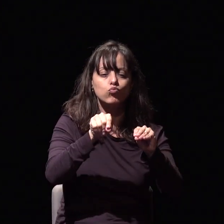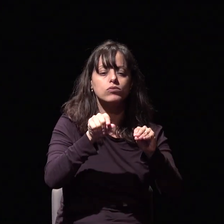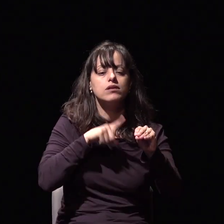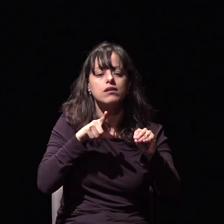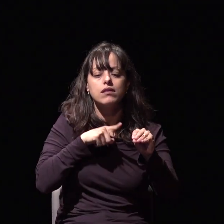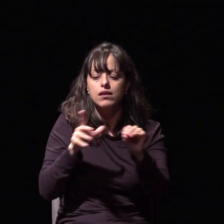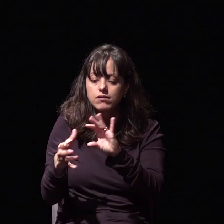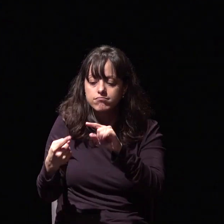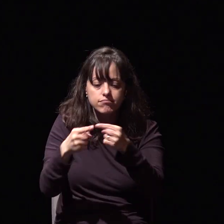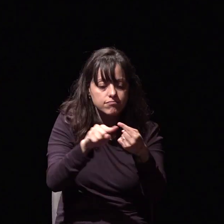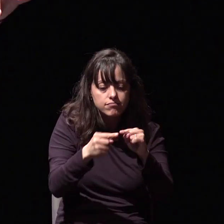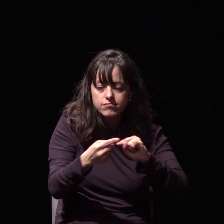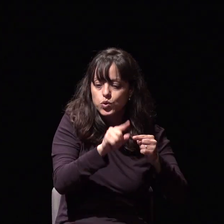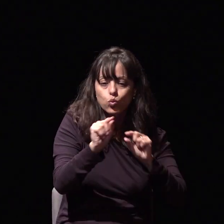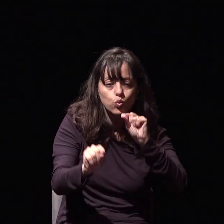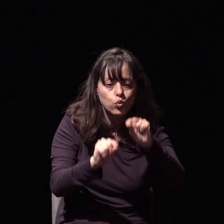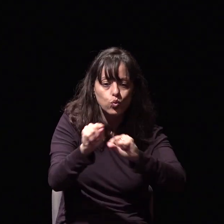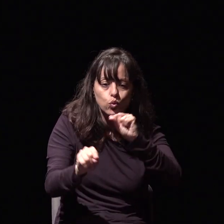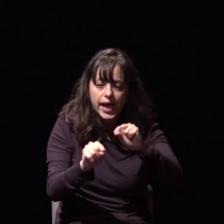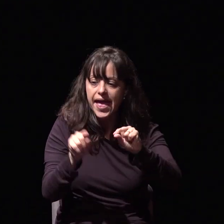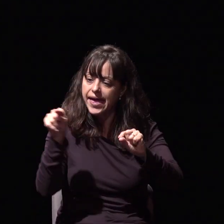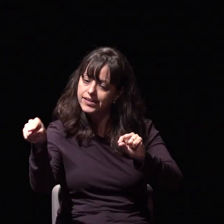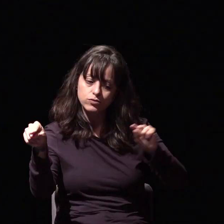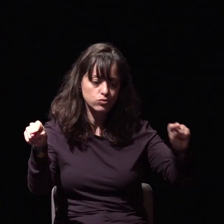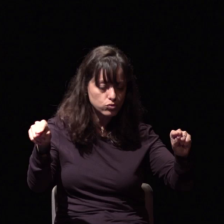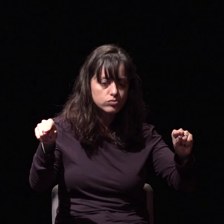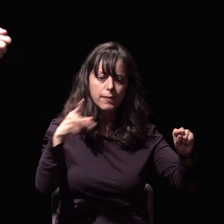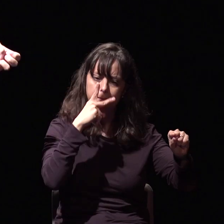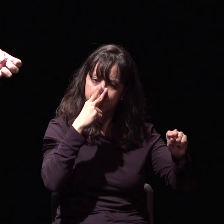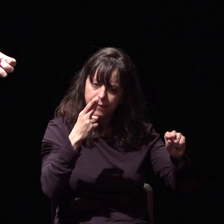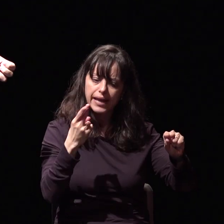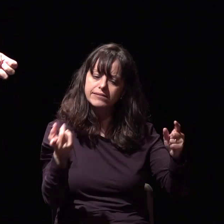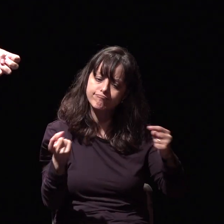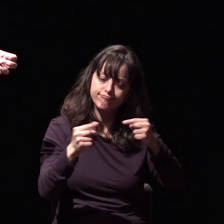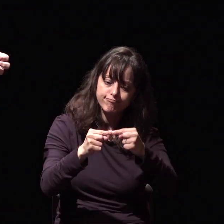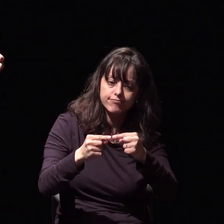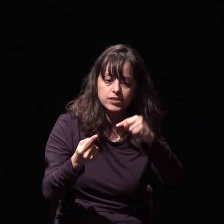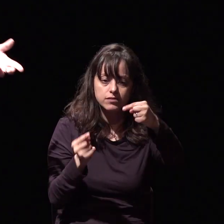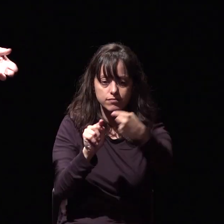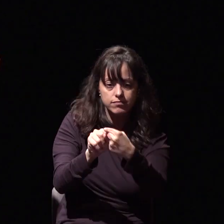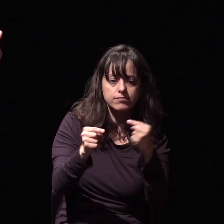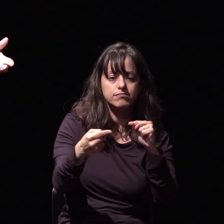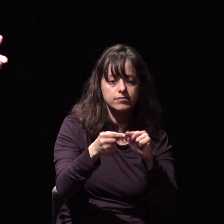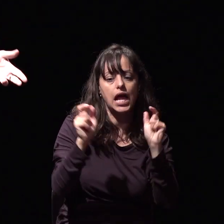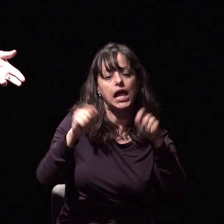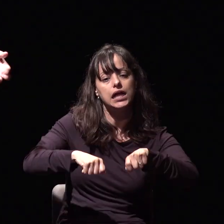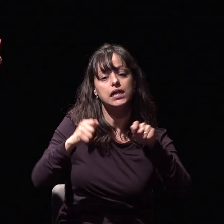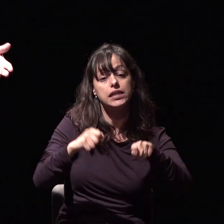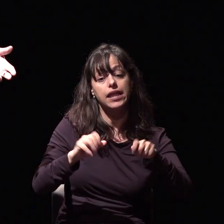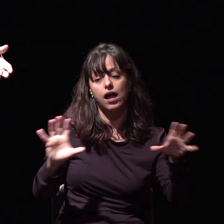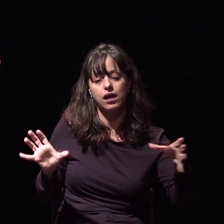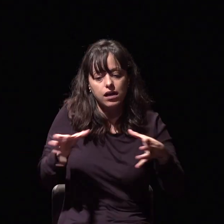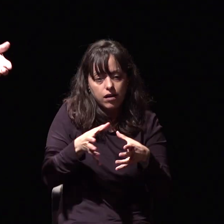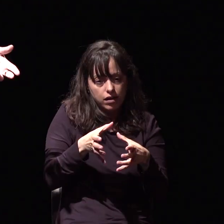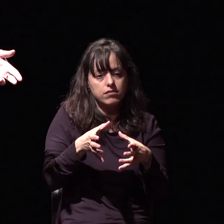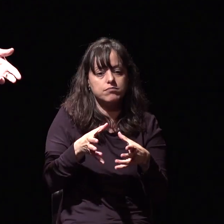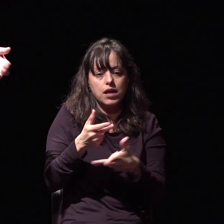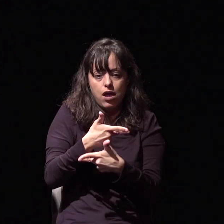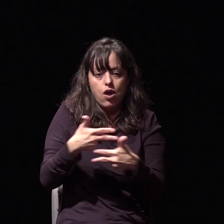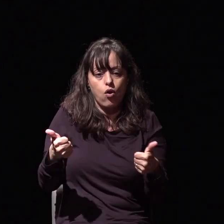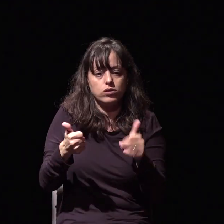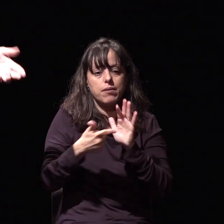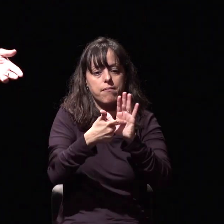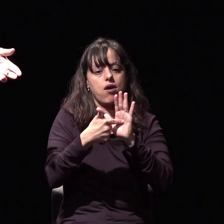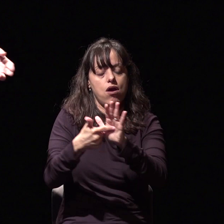estabelecer relações na medida em que articula isso mais aquilo, e como é que isso pode, digamos assim, configurar um certo conjunto de obra, de coisa